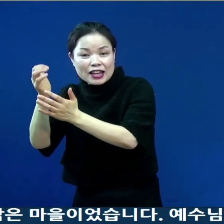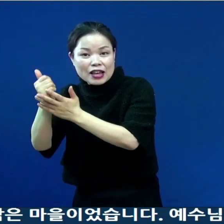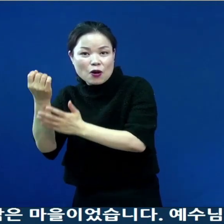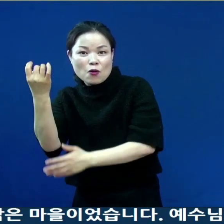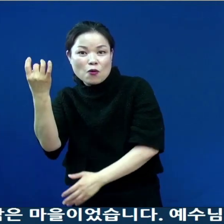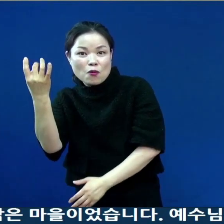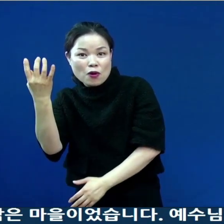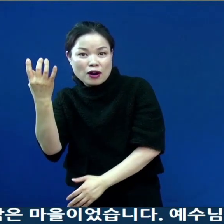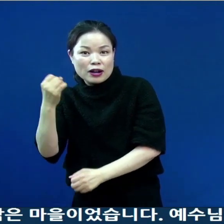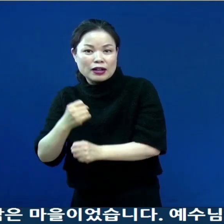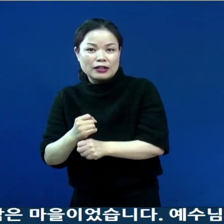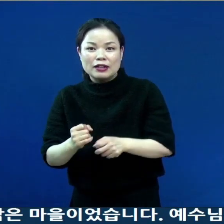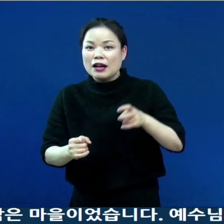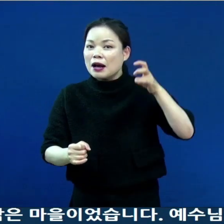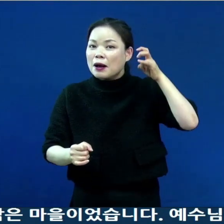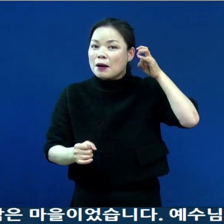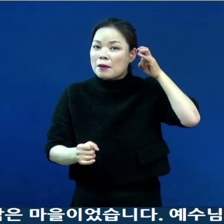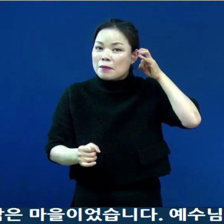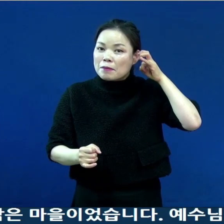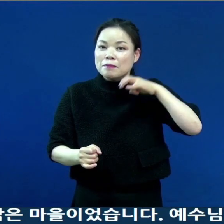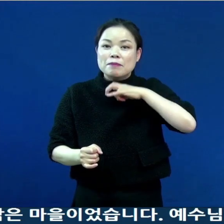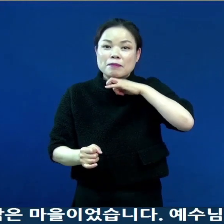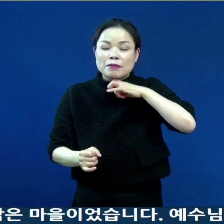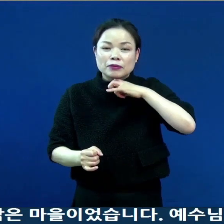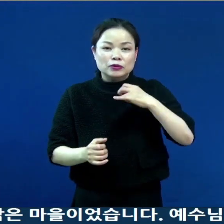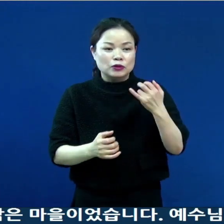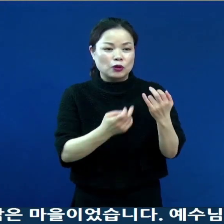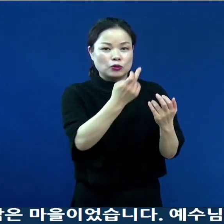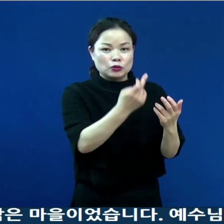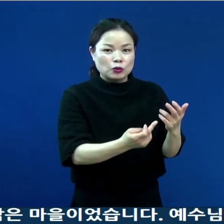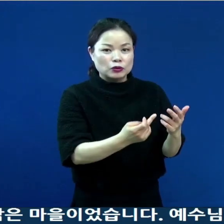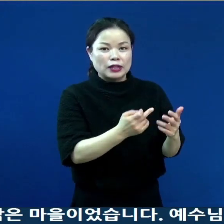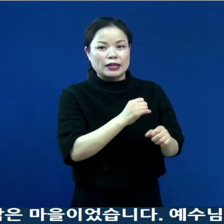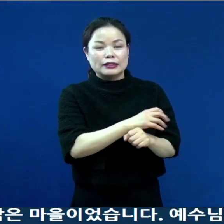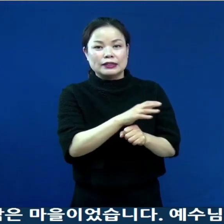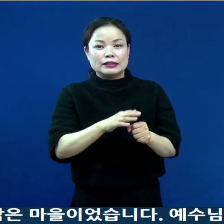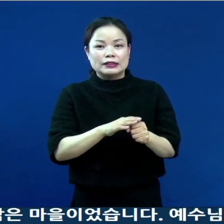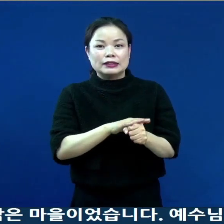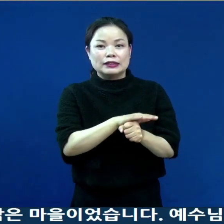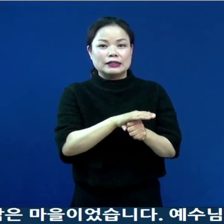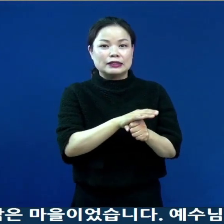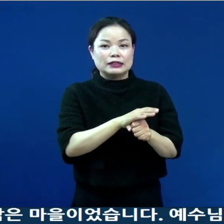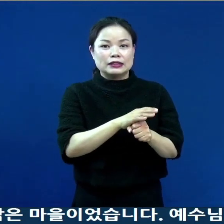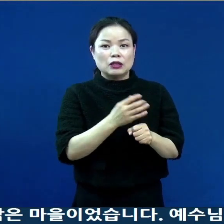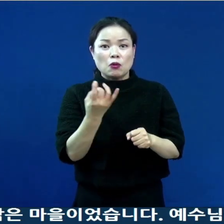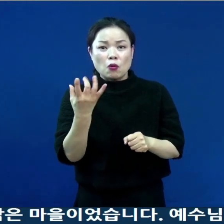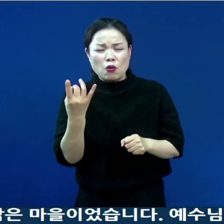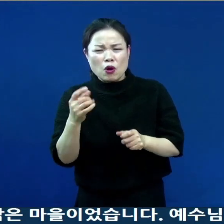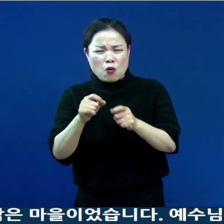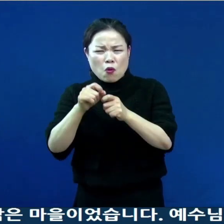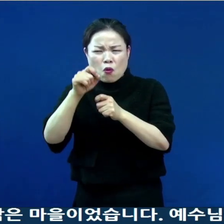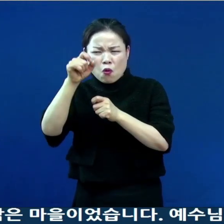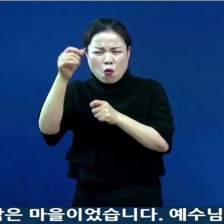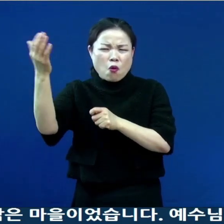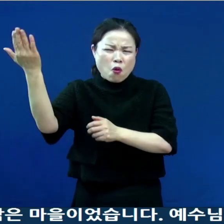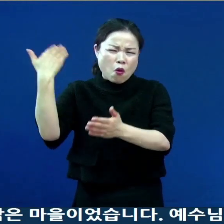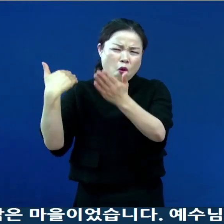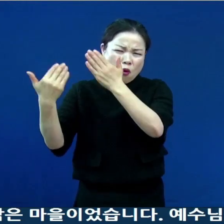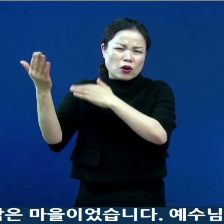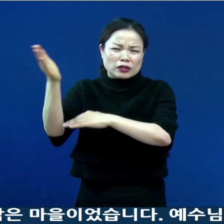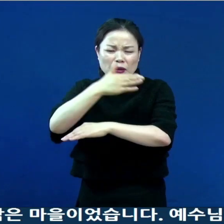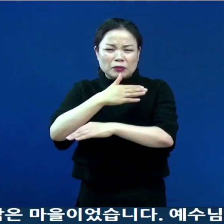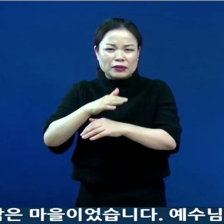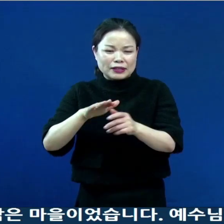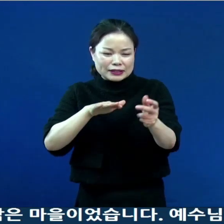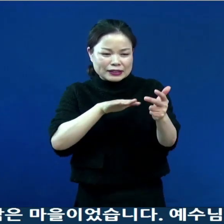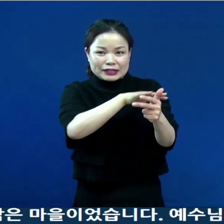본래 마르다와 그 동생과 나사로를 사랑하시더라. 본래란 말은 오랫동안, 예전부터 한참 동안